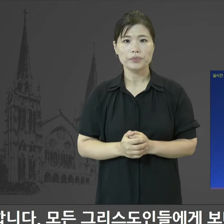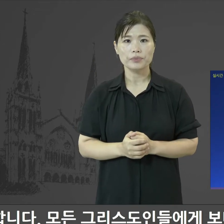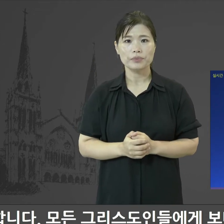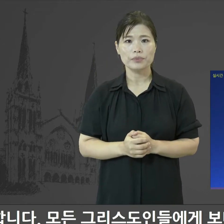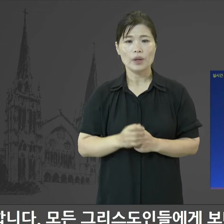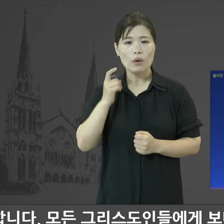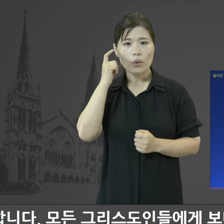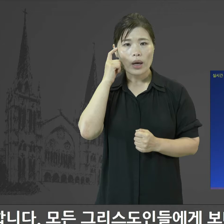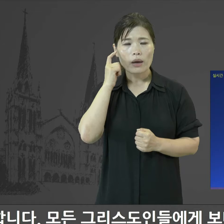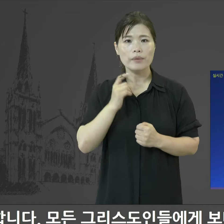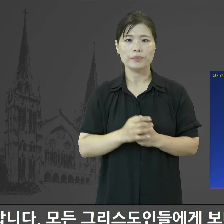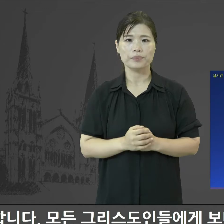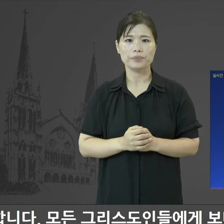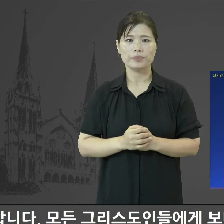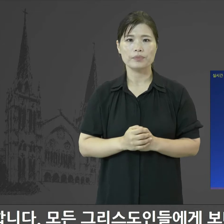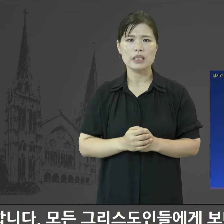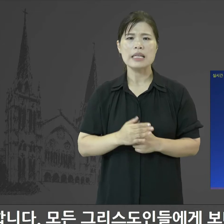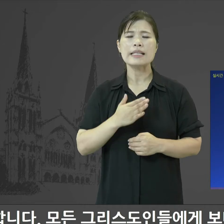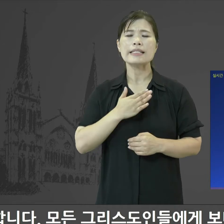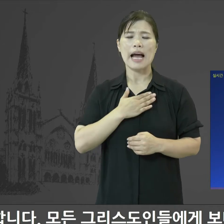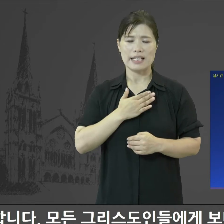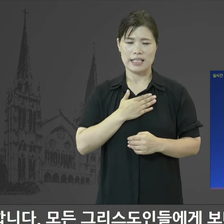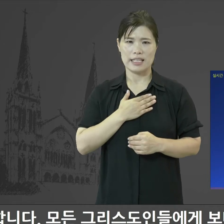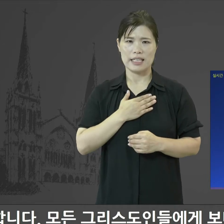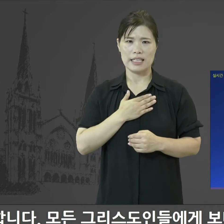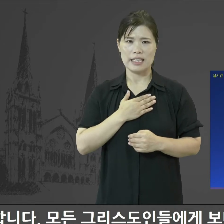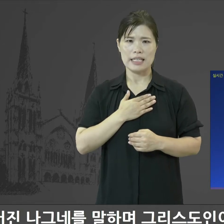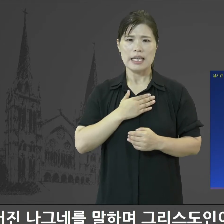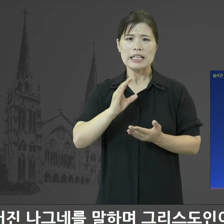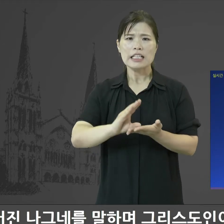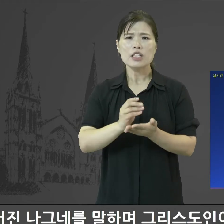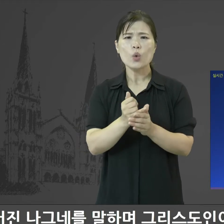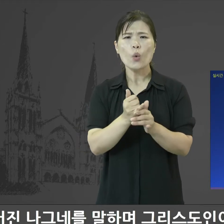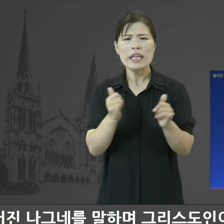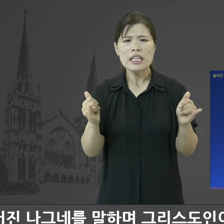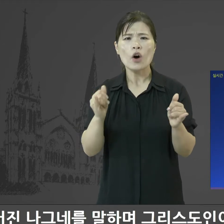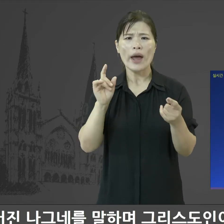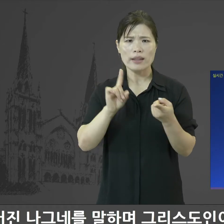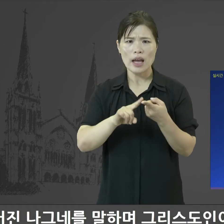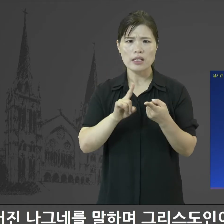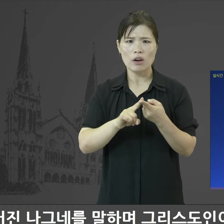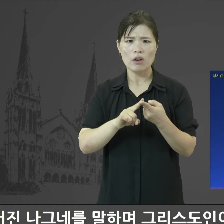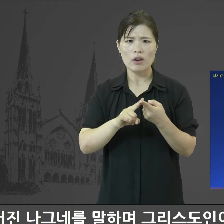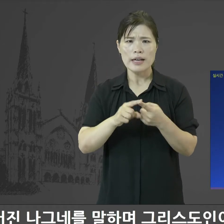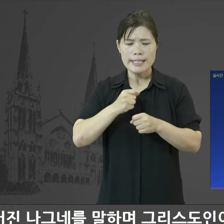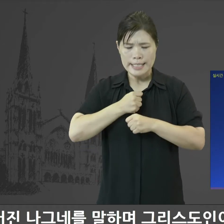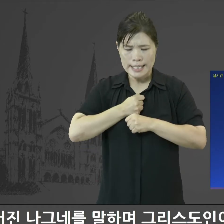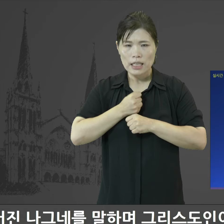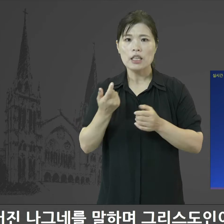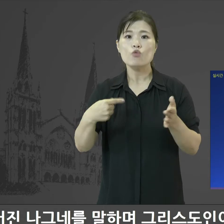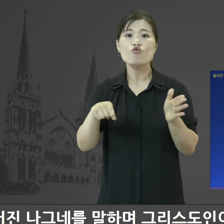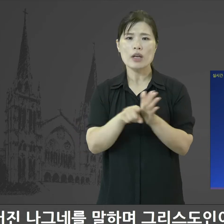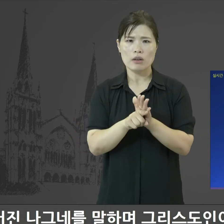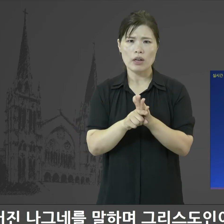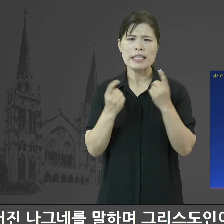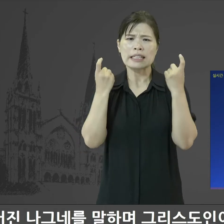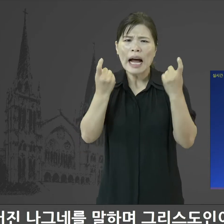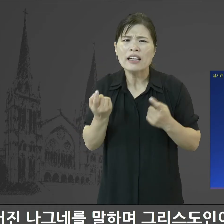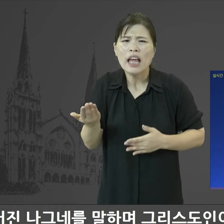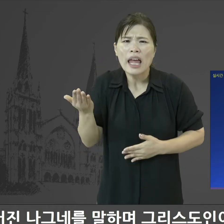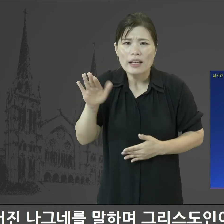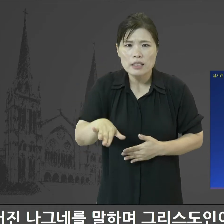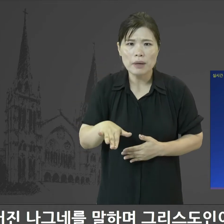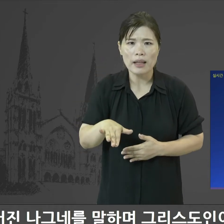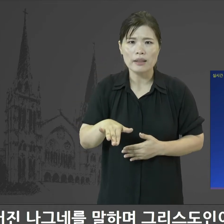그들은 자신이 그리스도인인 것을 지켜내기 위해서, 그것을 무너뜨리려는 당시 로마